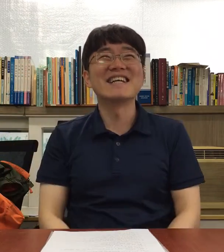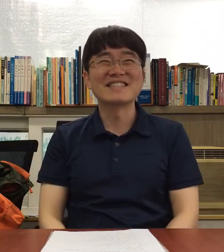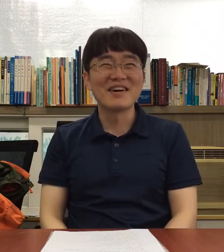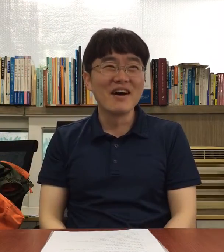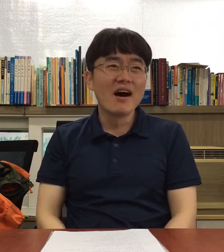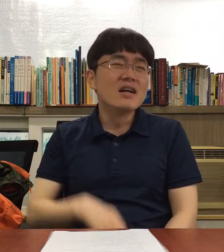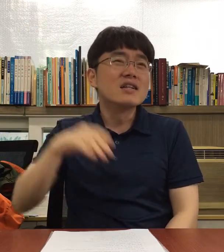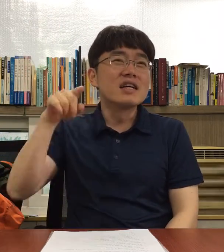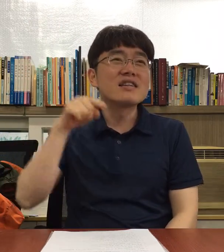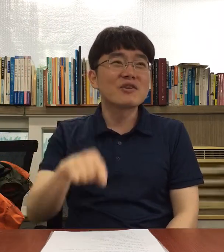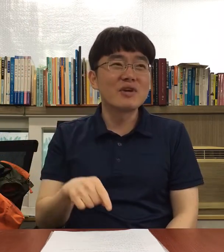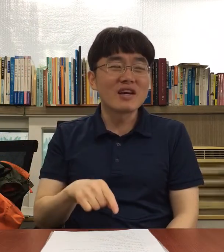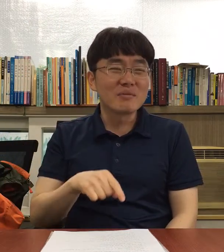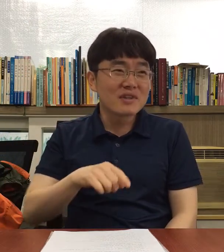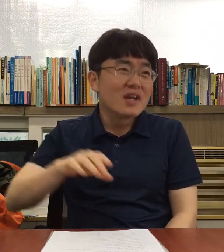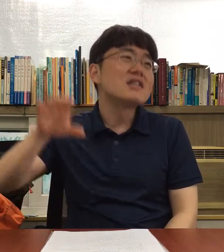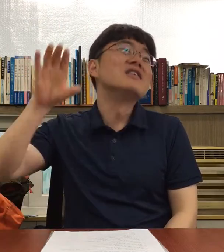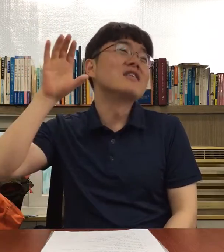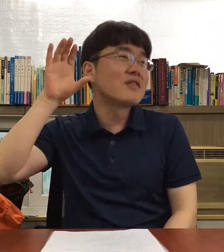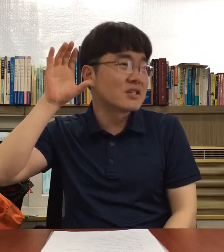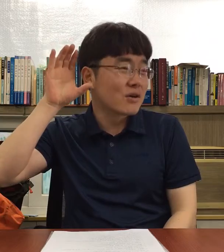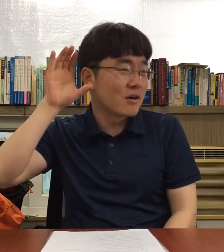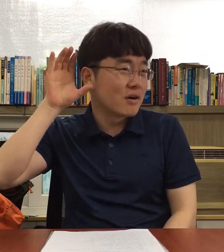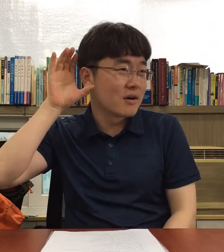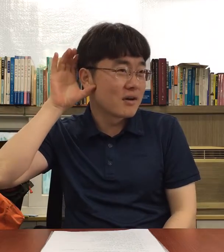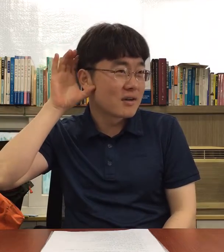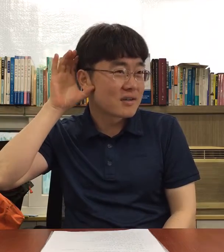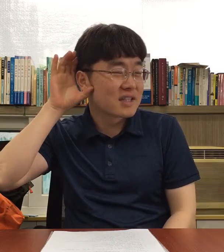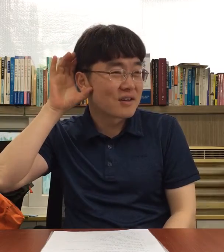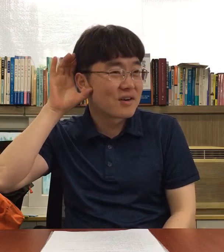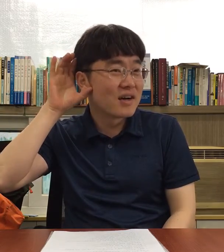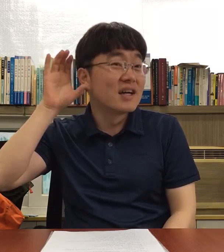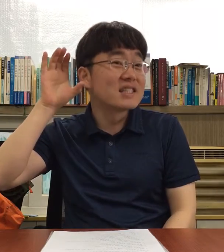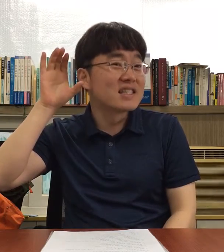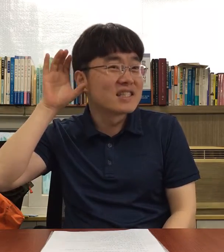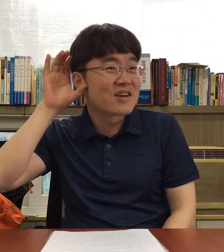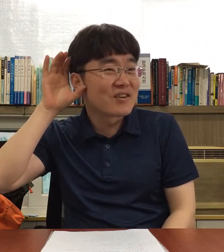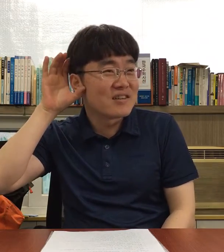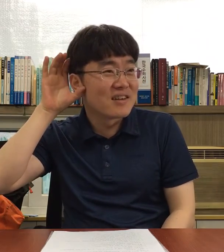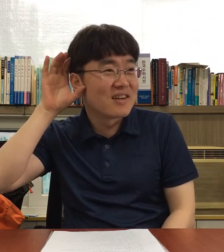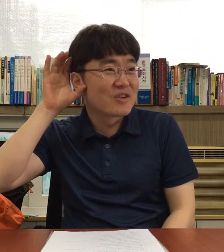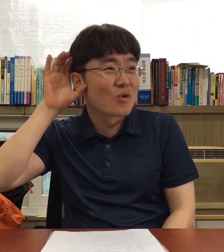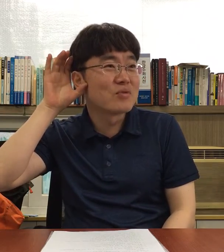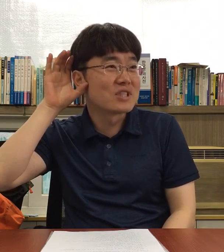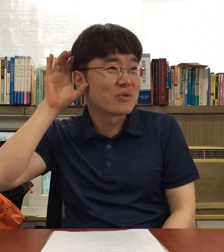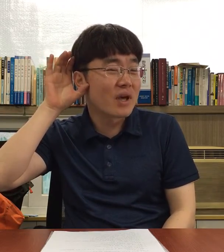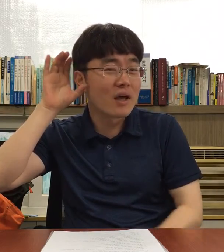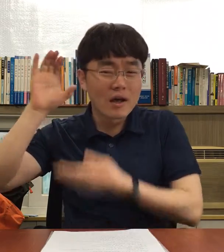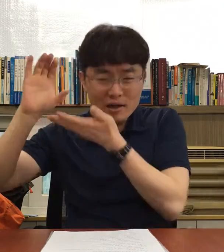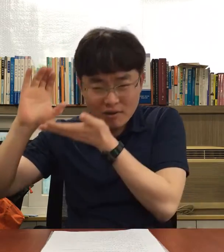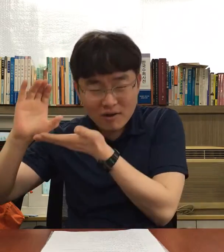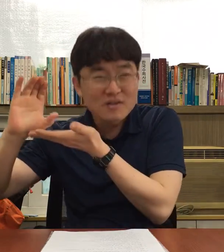그래서 이때 귀의 의미는 듣는 거겠죠. 그래서 듣는 거를 높은 지위에